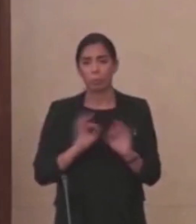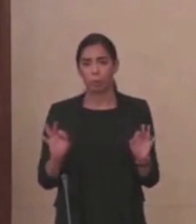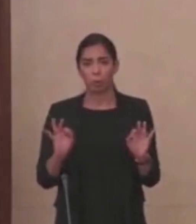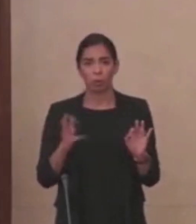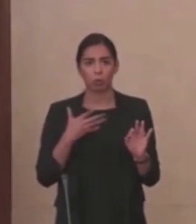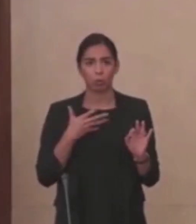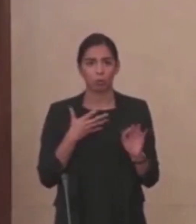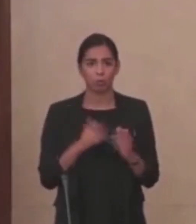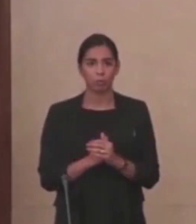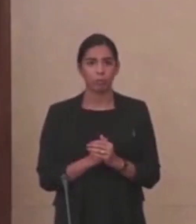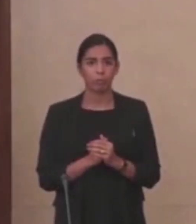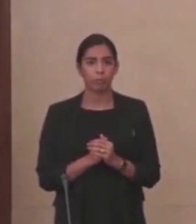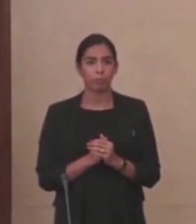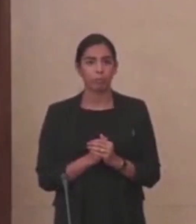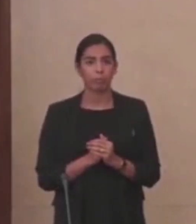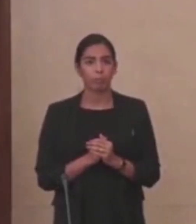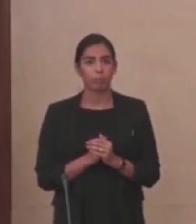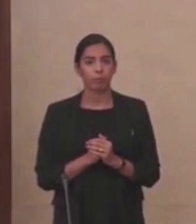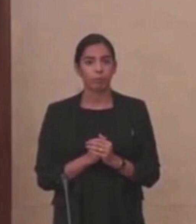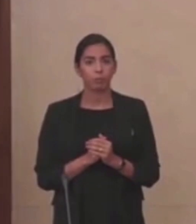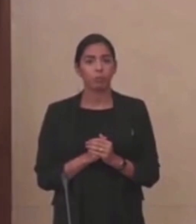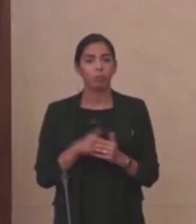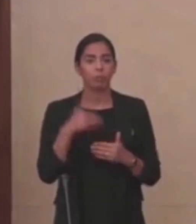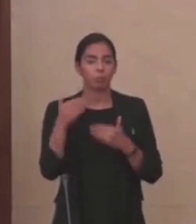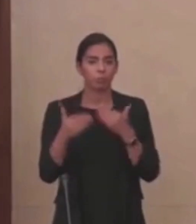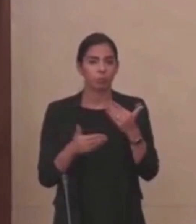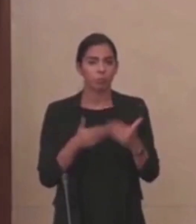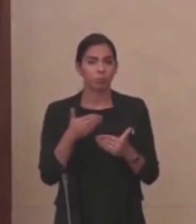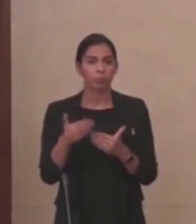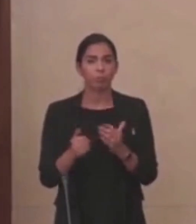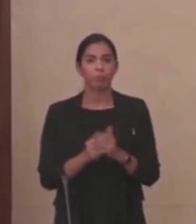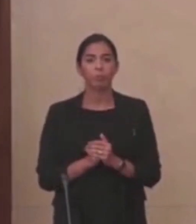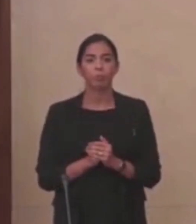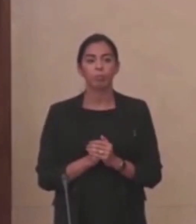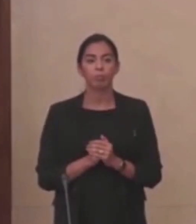cardiographes utiles pour